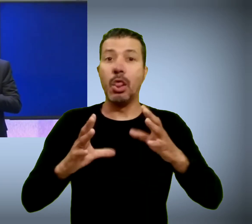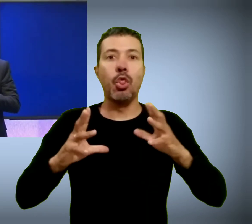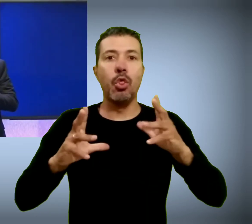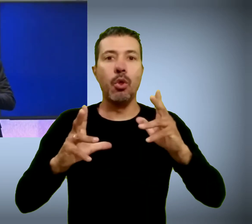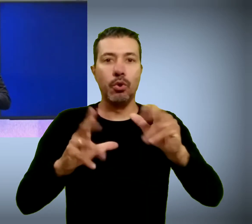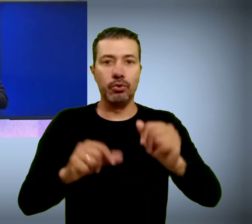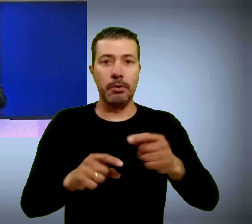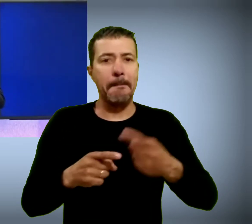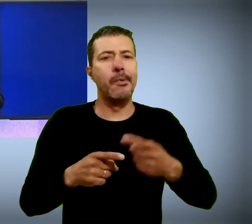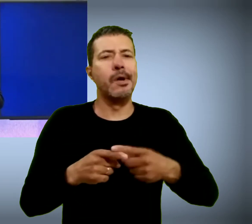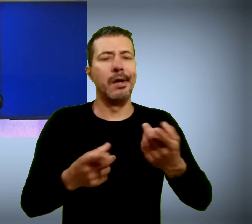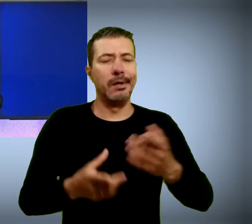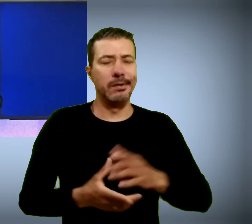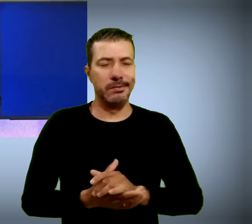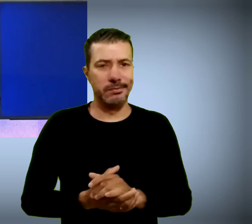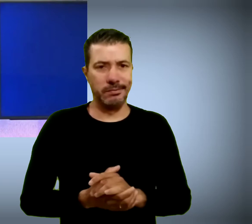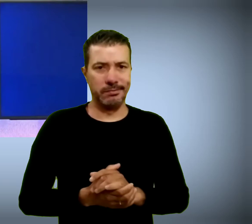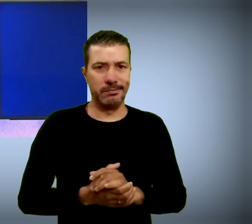porque